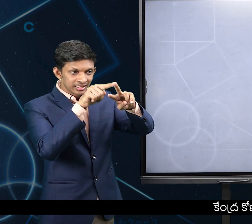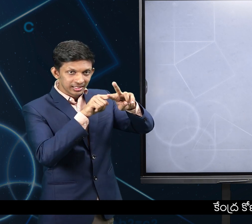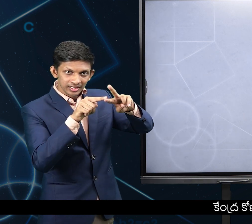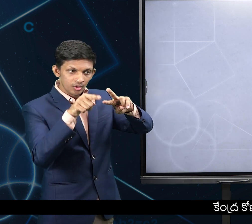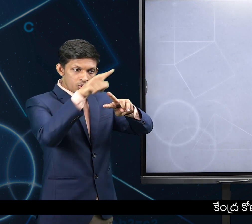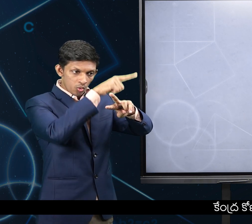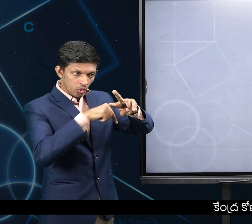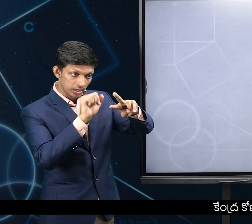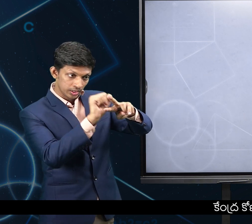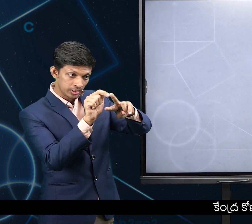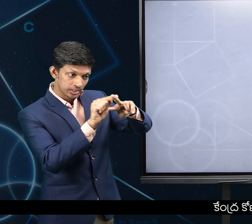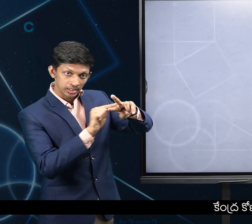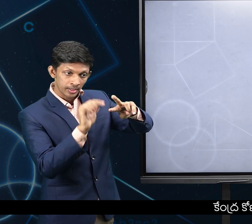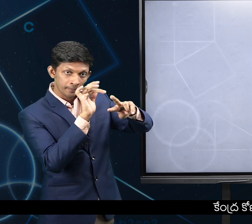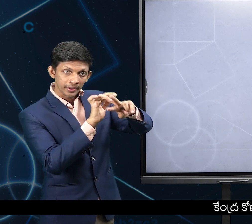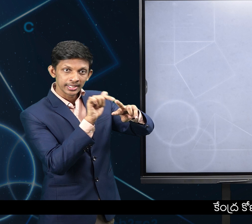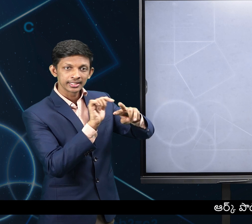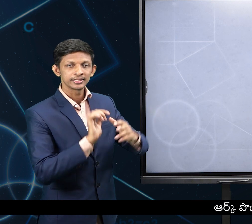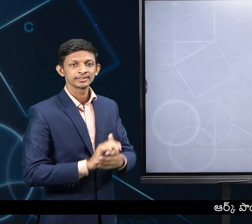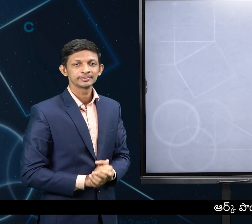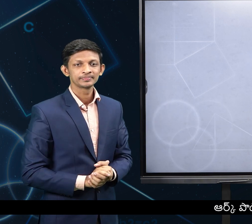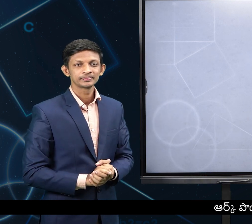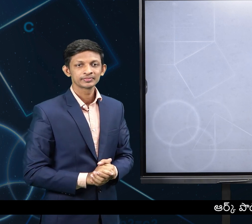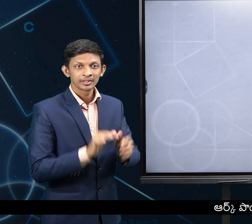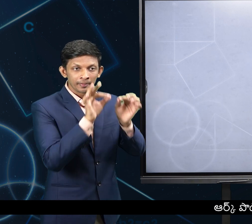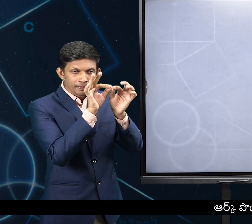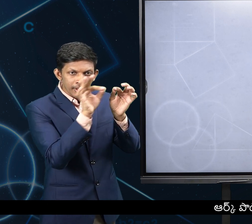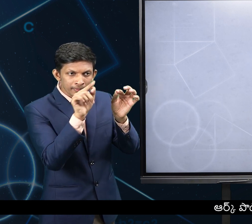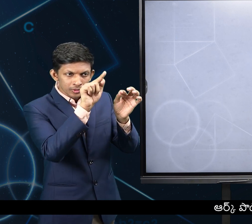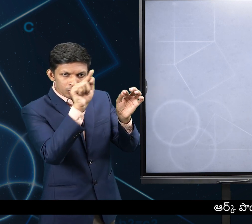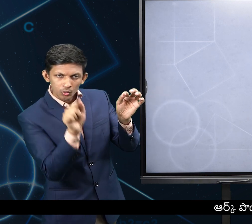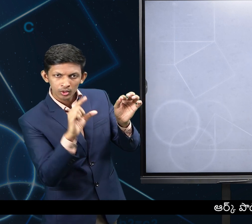కేంద్రం, కోణం, ఆర్క్ పొడవు,